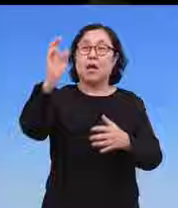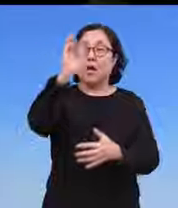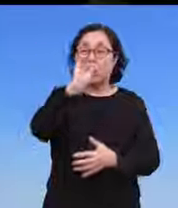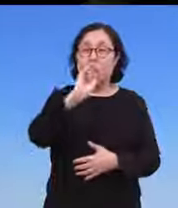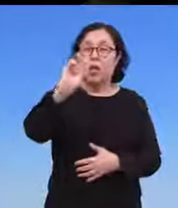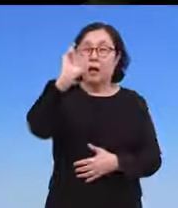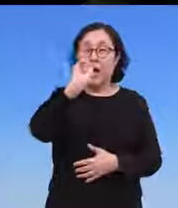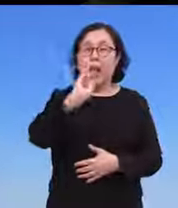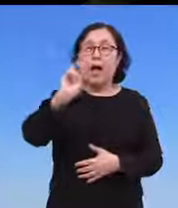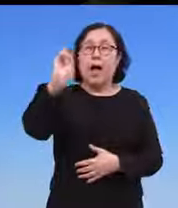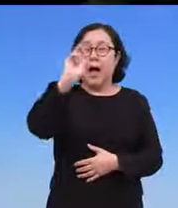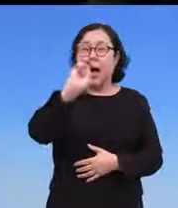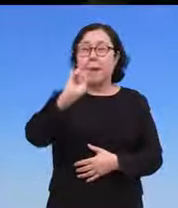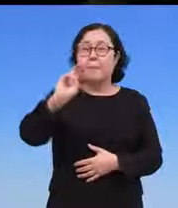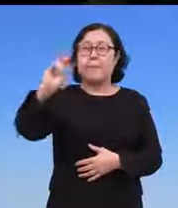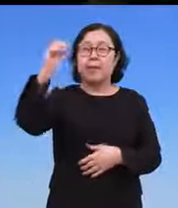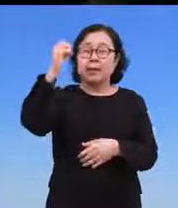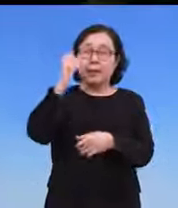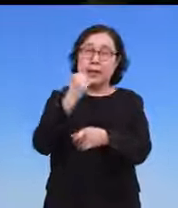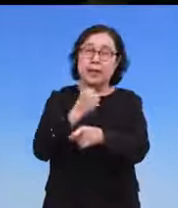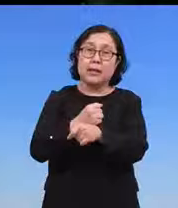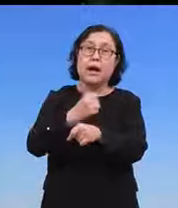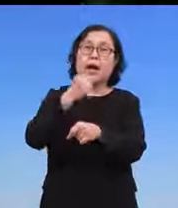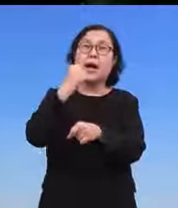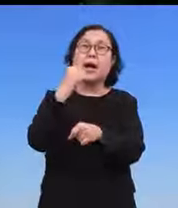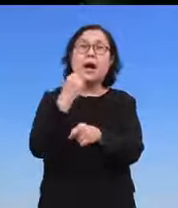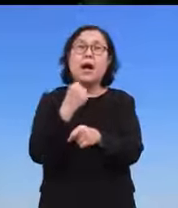세상에 노래합니다.